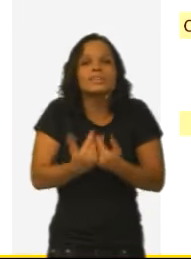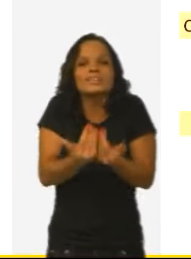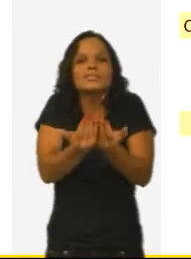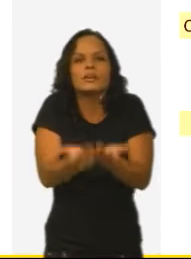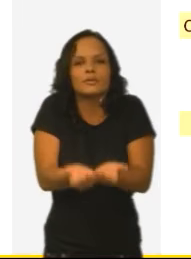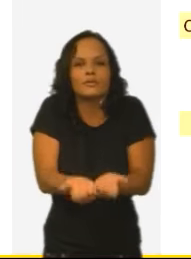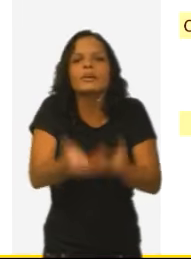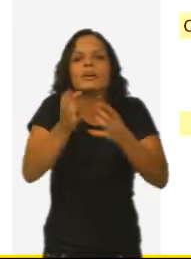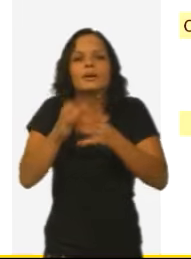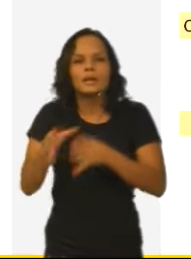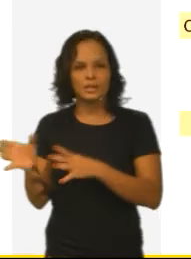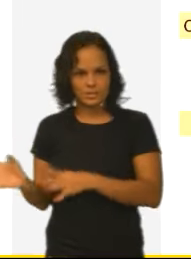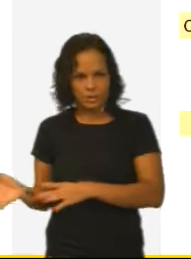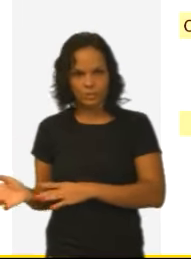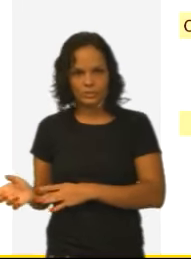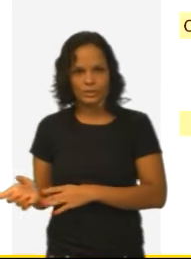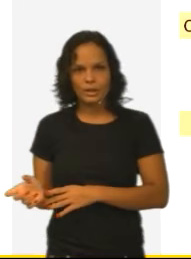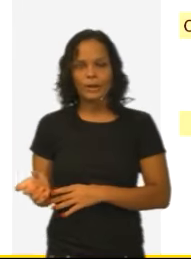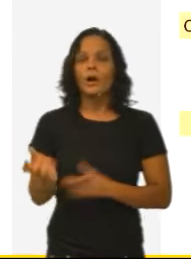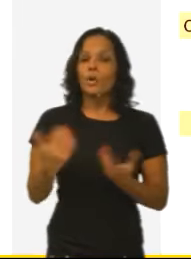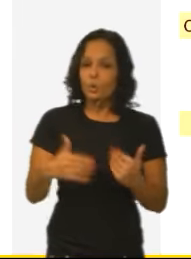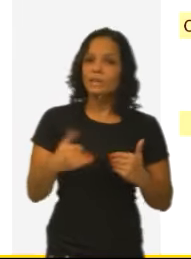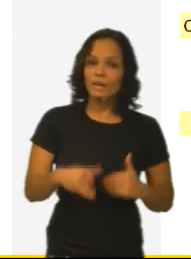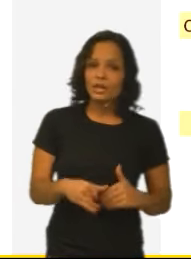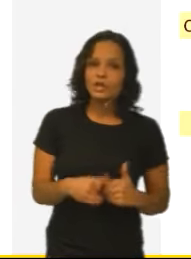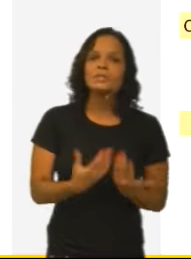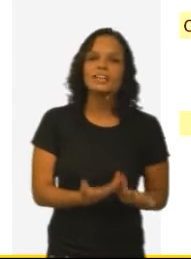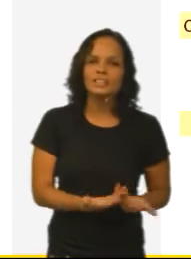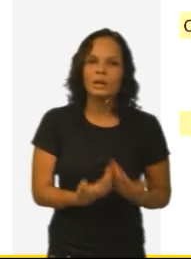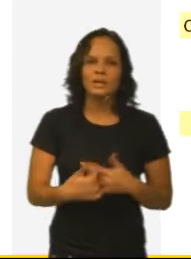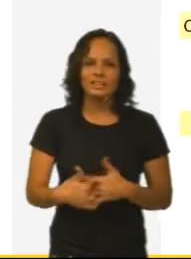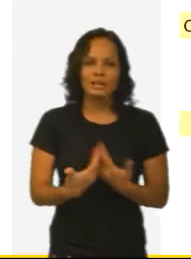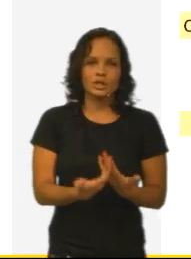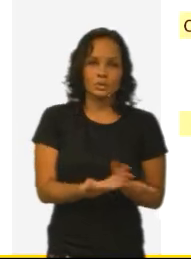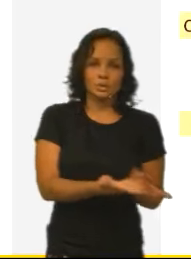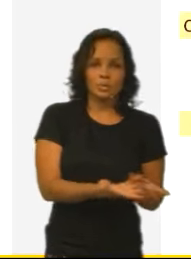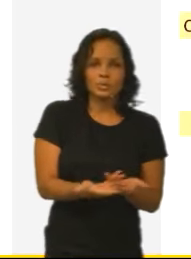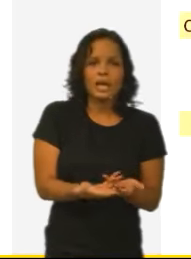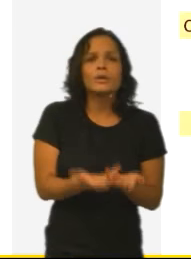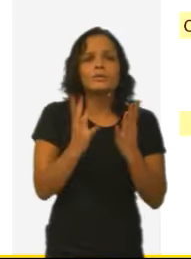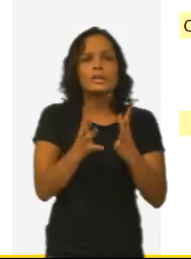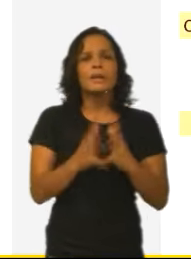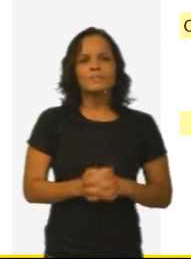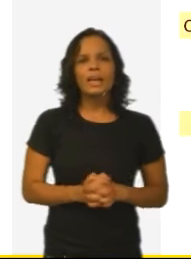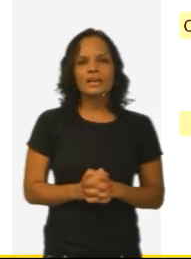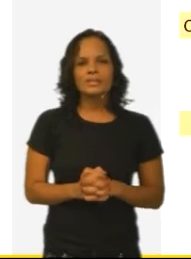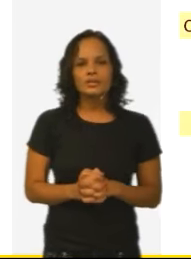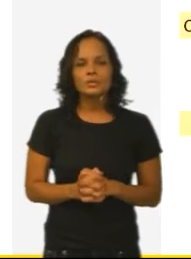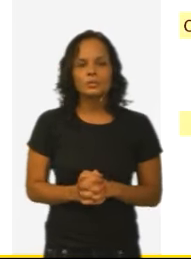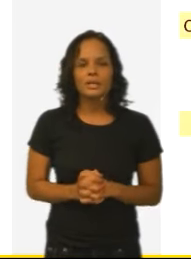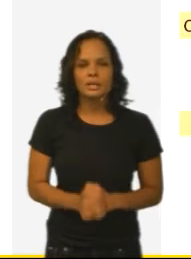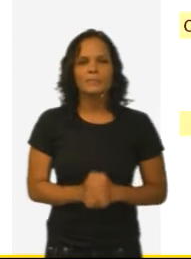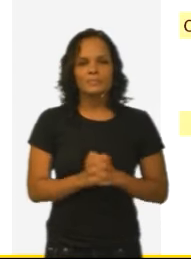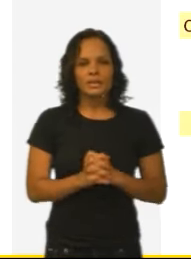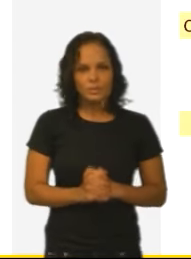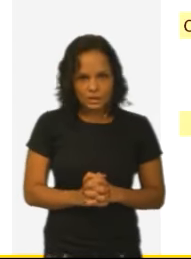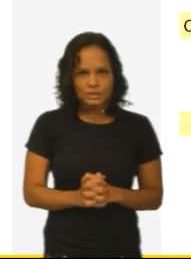que significa esse os. O que me ajuda a interpretar esse os como os garotos é essa estrutura aí no início